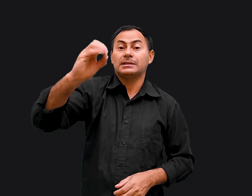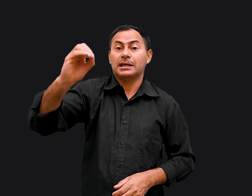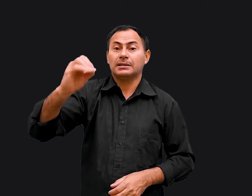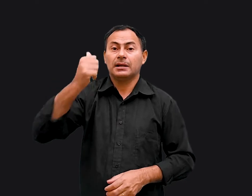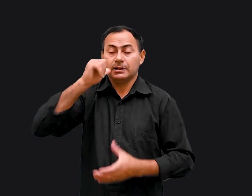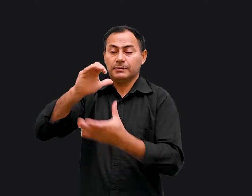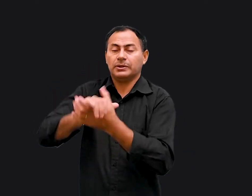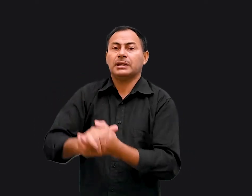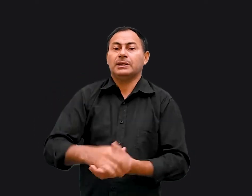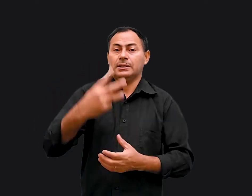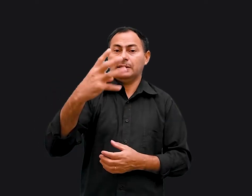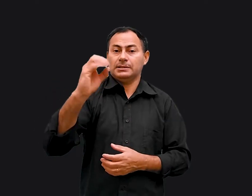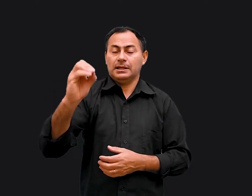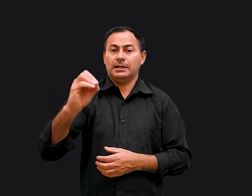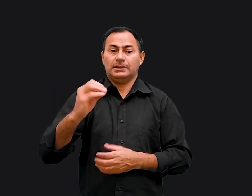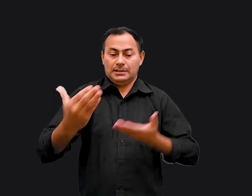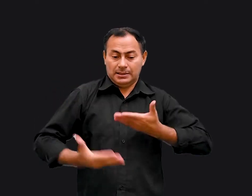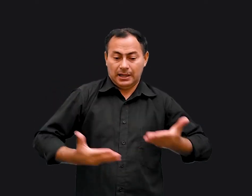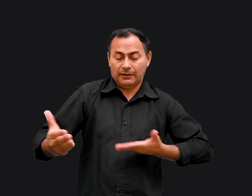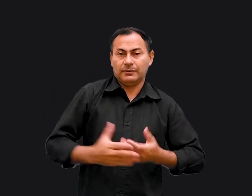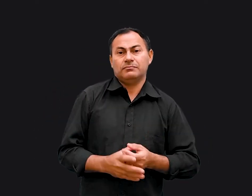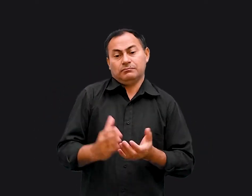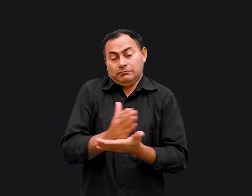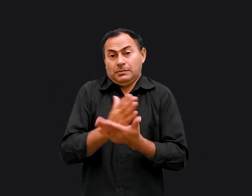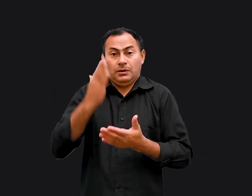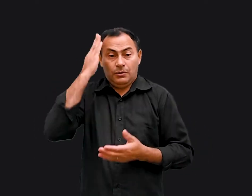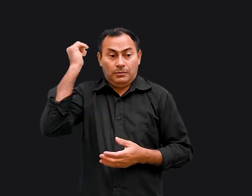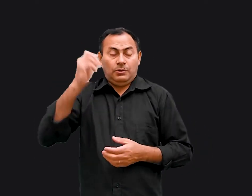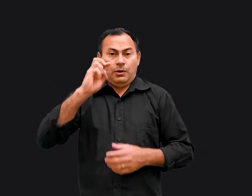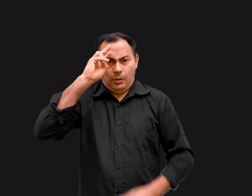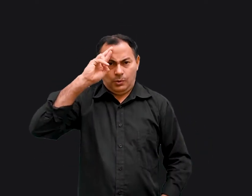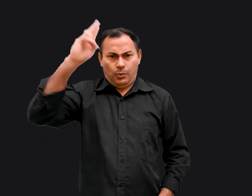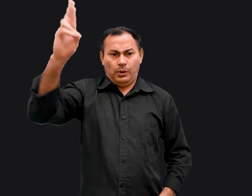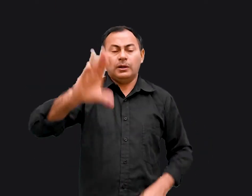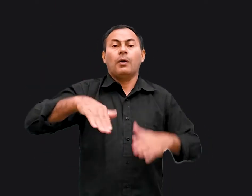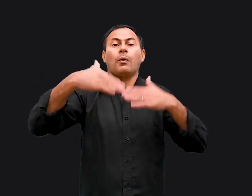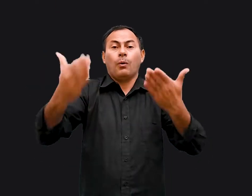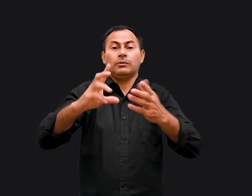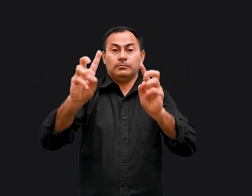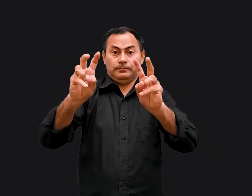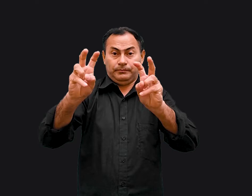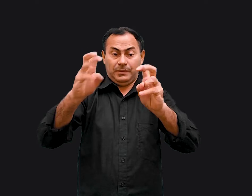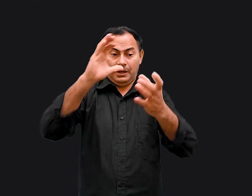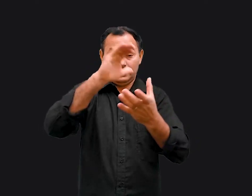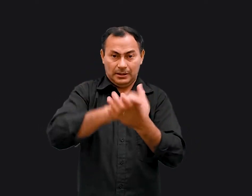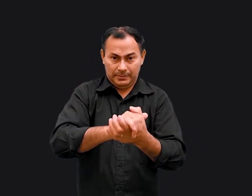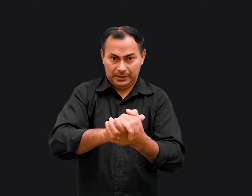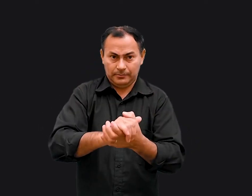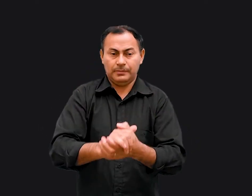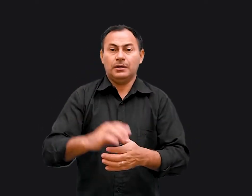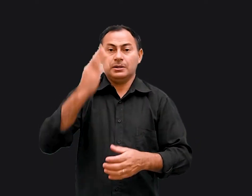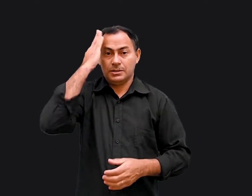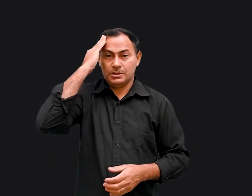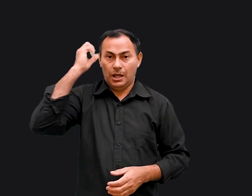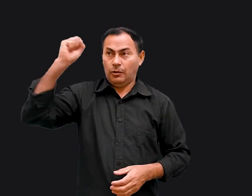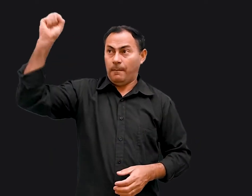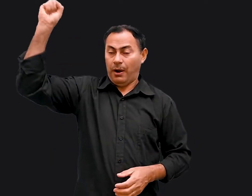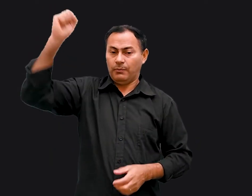300 concubinas. Então ele foi, de certa forma, uma autoridade quando o assunto é casamento. Salomão diz em Eclesiastes